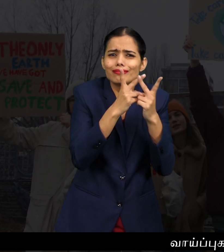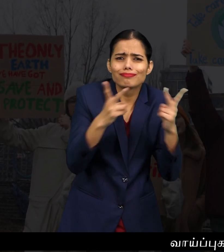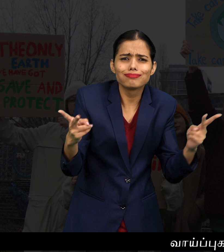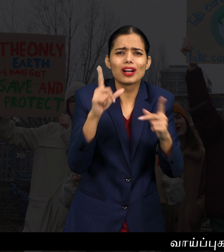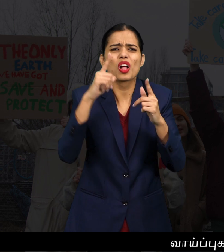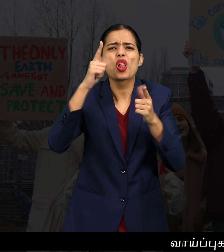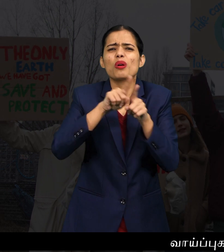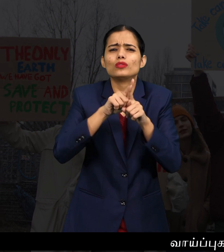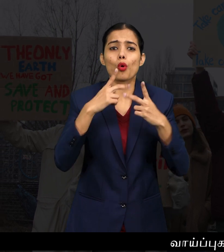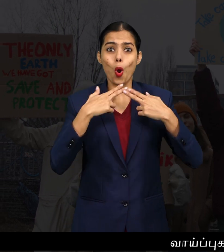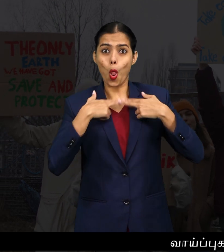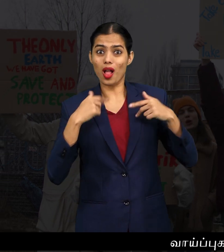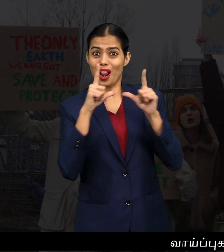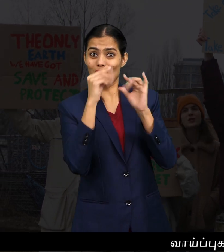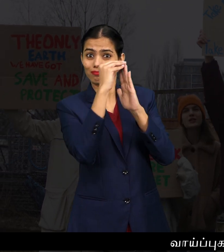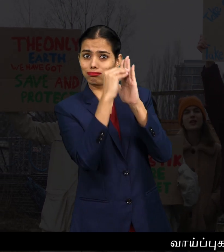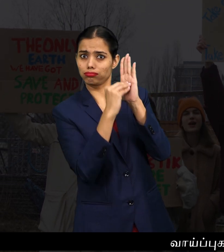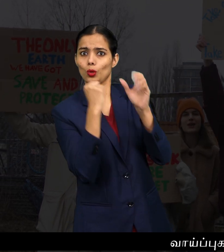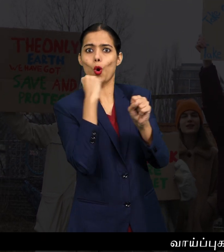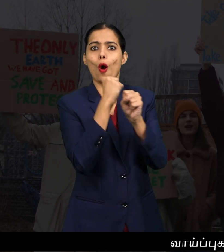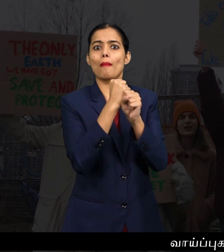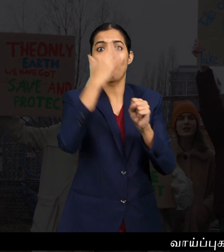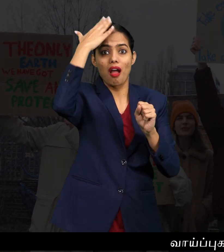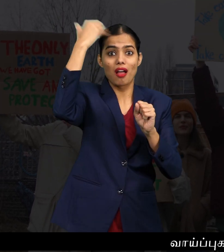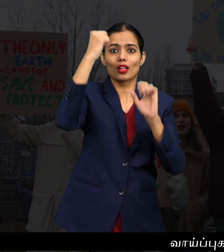வாய்ப்புகளுக்கு வழிவகுக்கிறது.